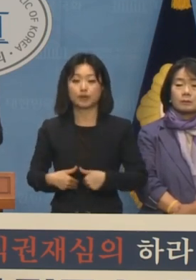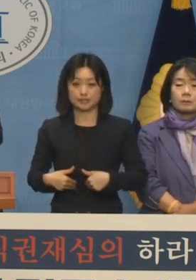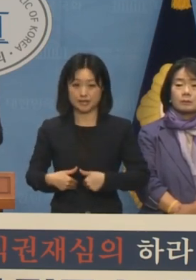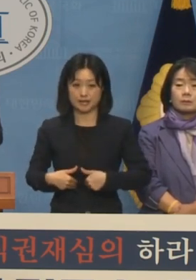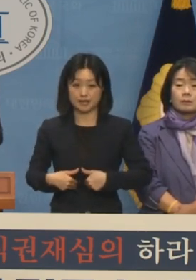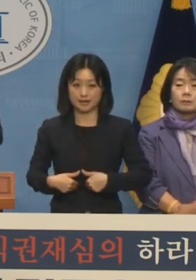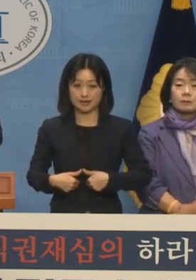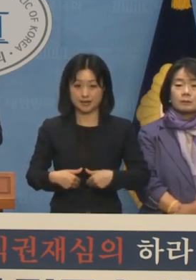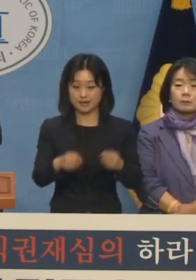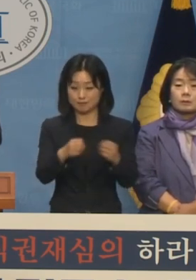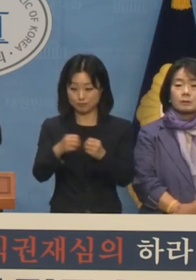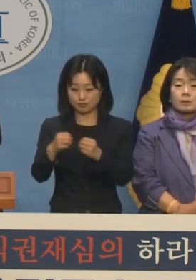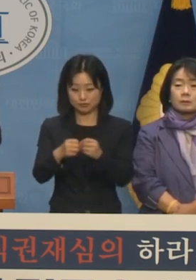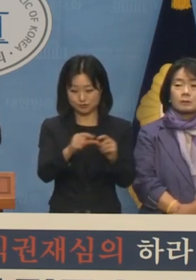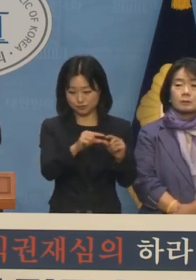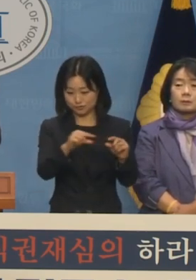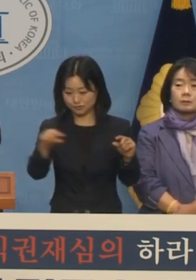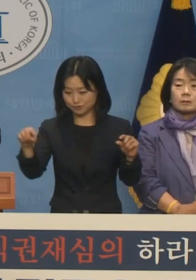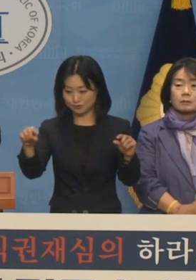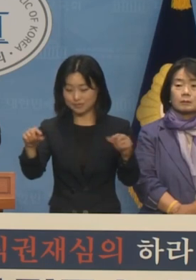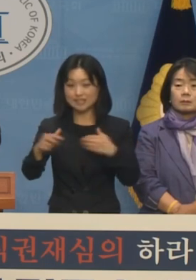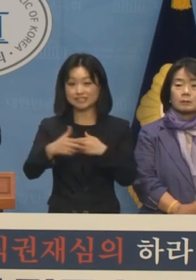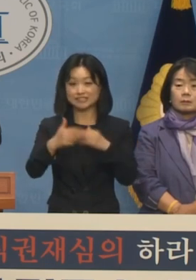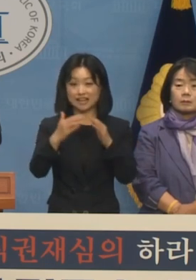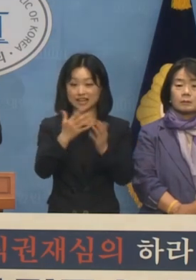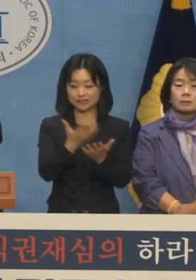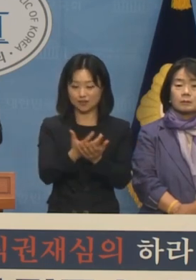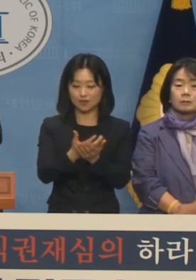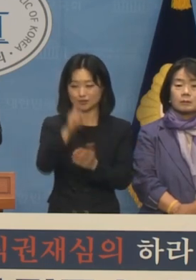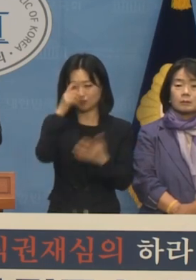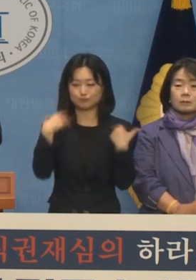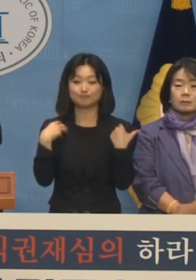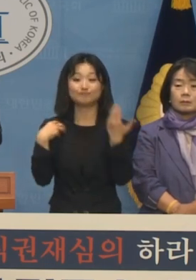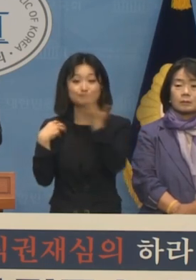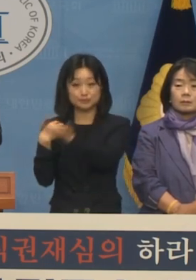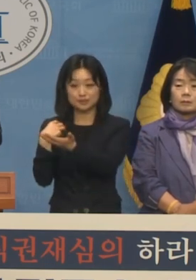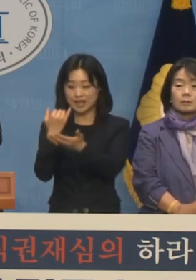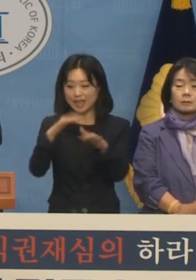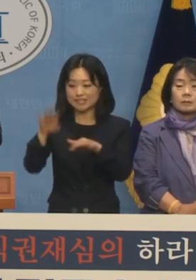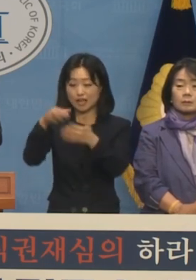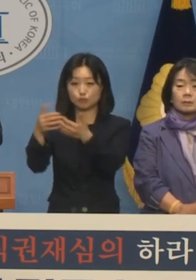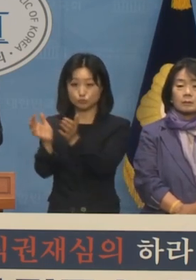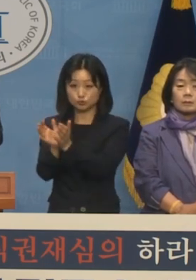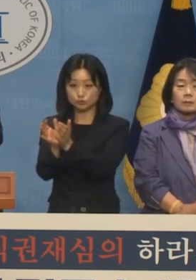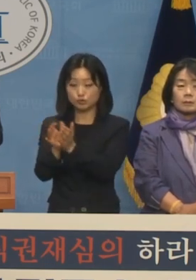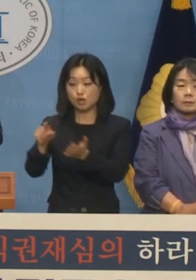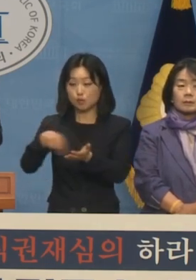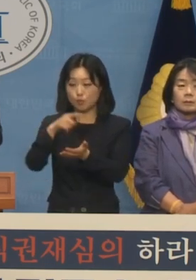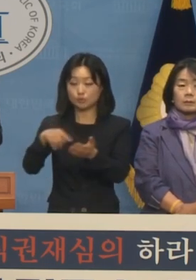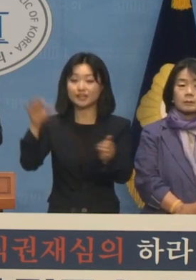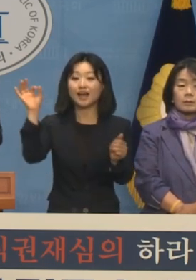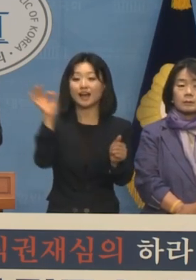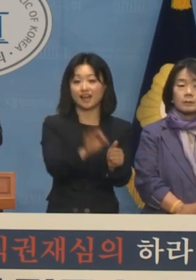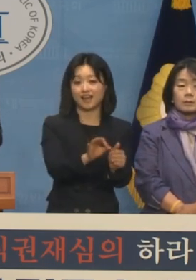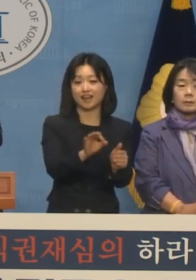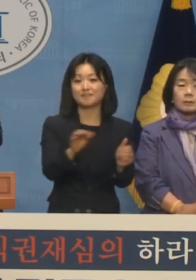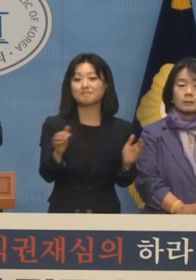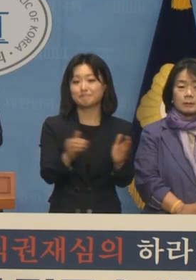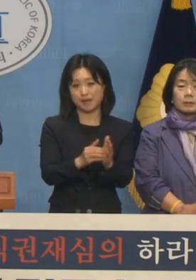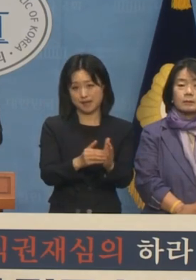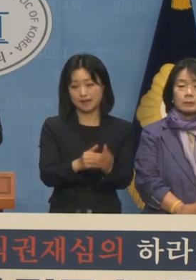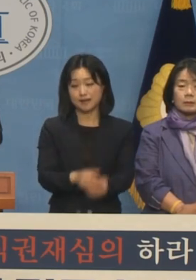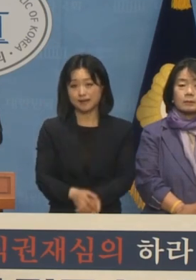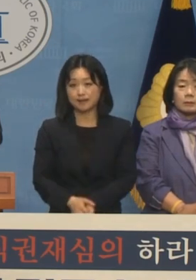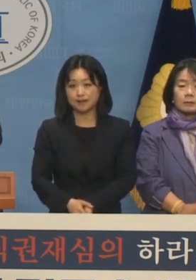그런 불완전한 진단서를 가지고 해수부 배보상위원회는 배보상을